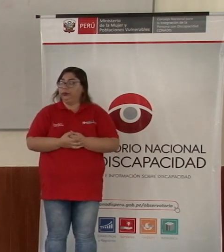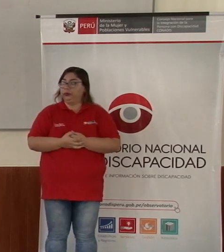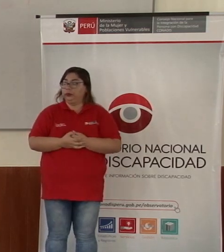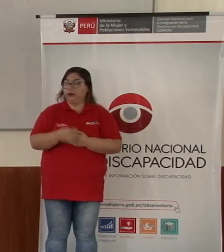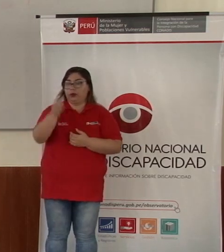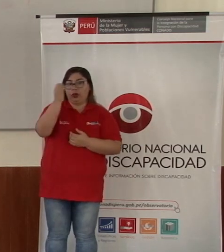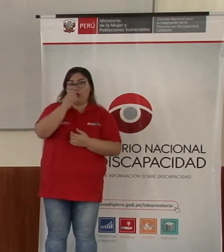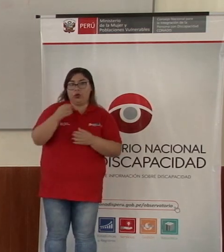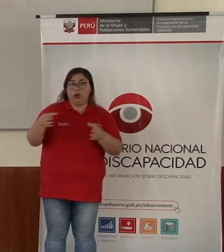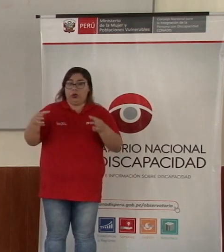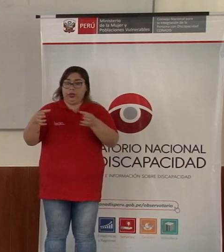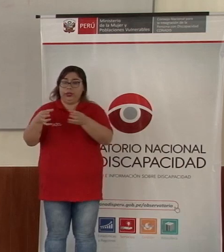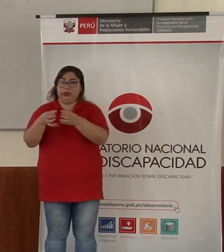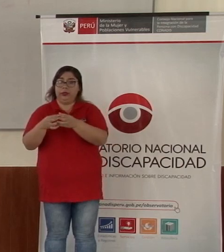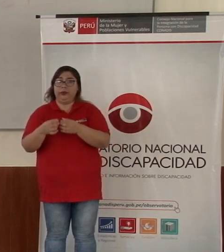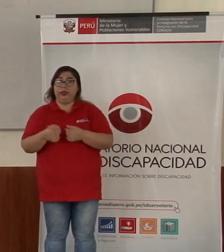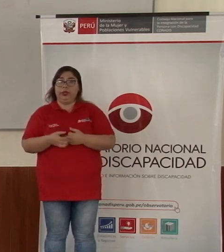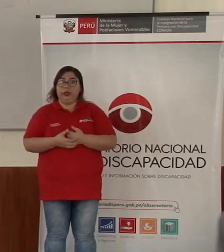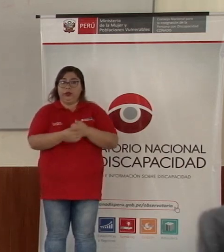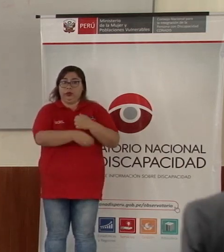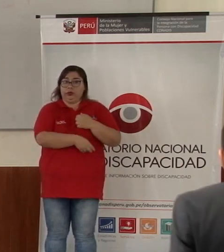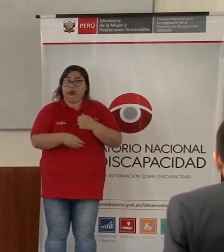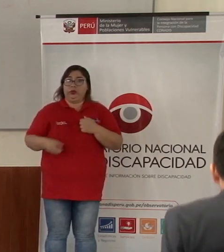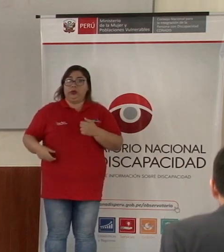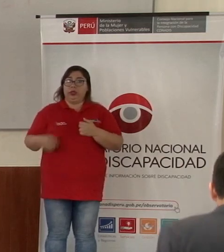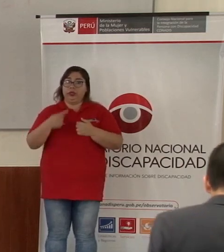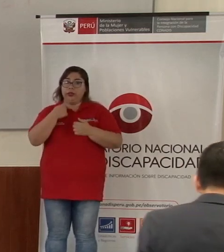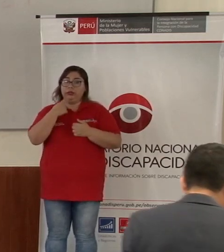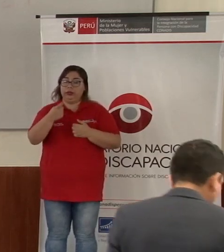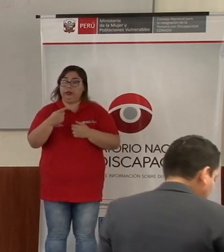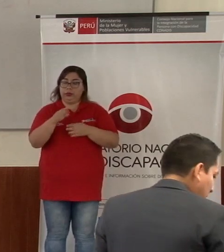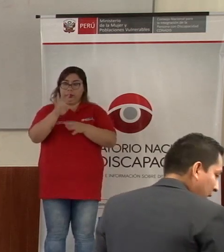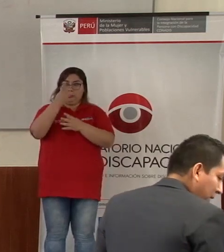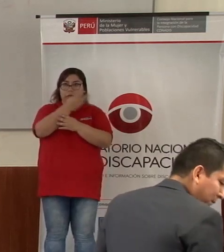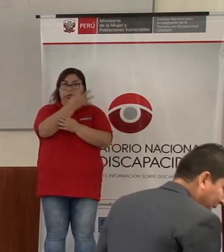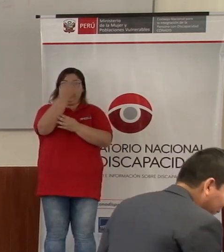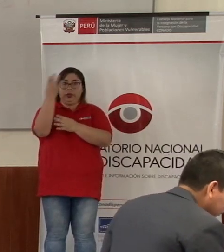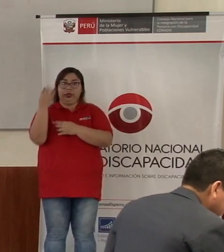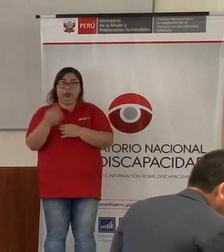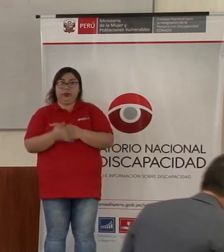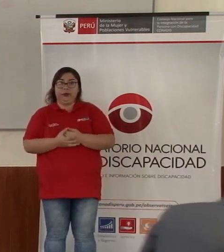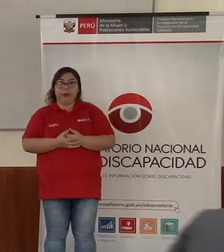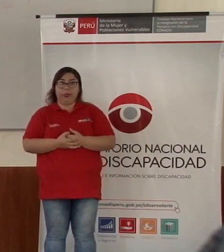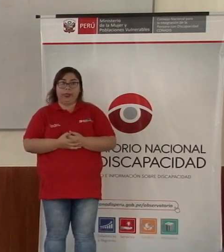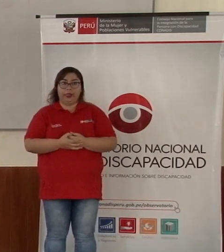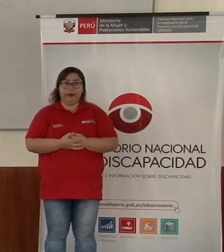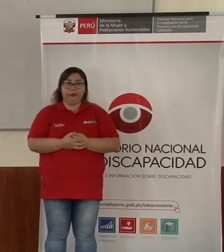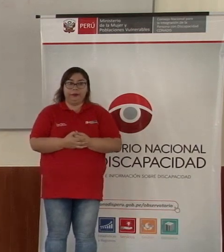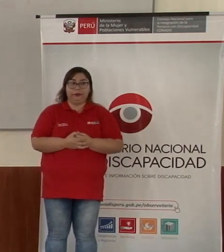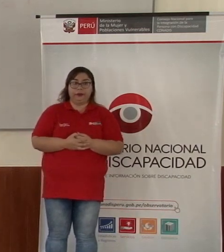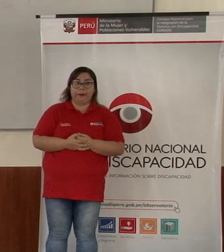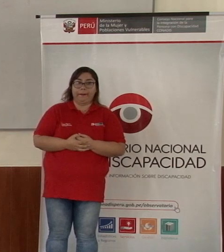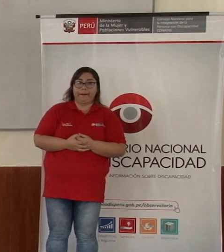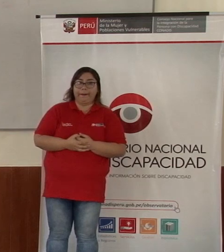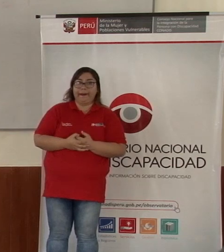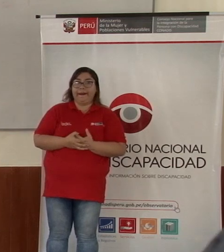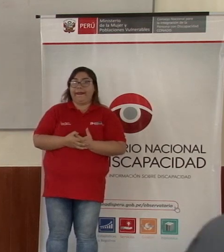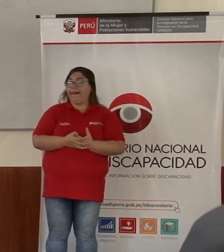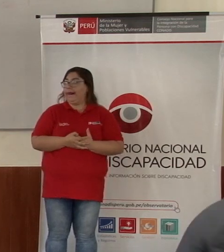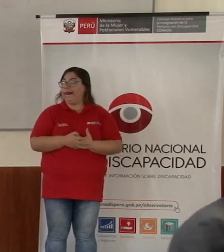o la Asamblea Constituyente consideró este abanico de posibilidades totalmente abierto,